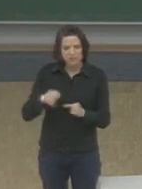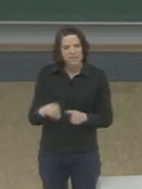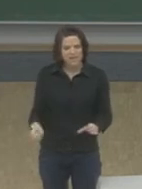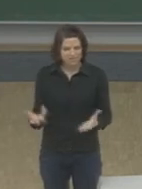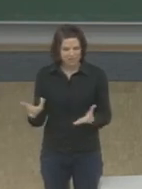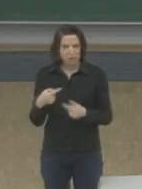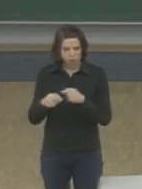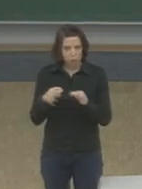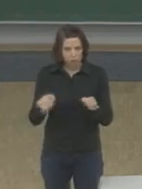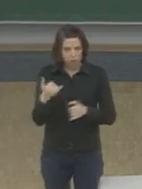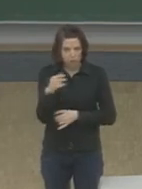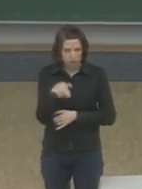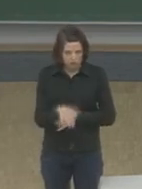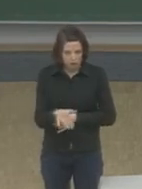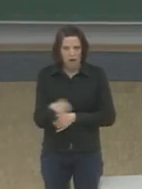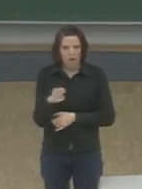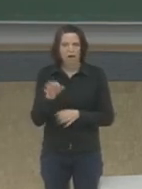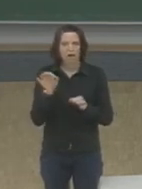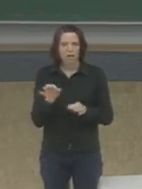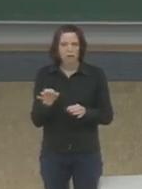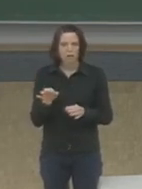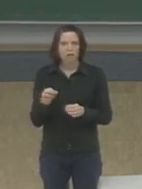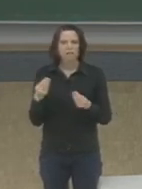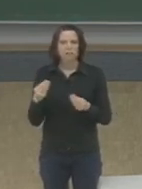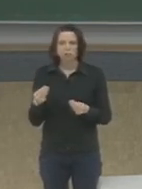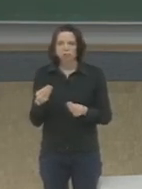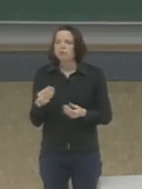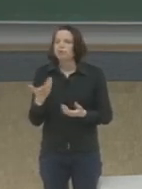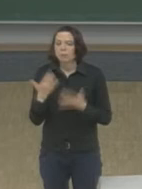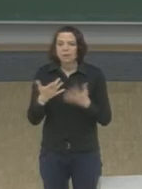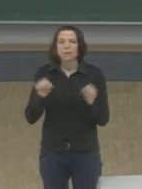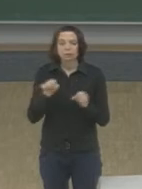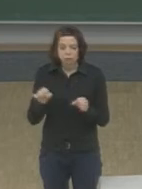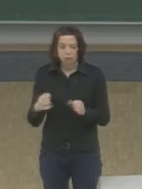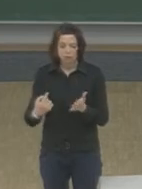nicht mehr, sondern weniger händisches mathematisches Können erfordert.